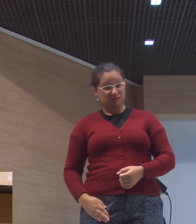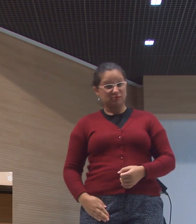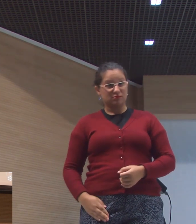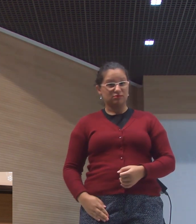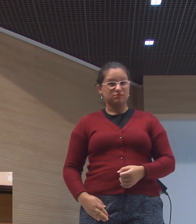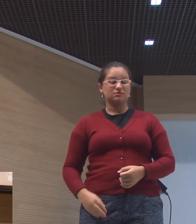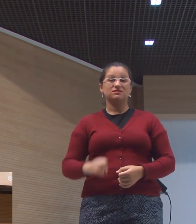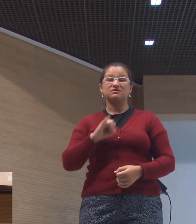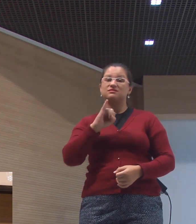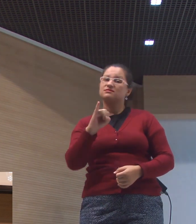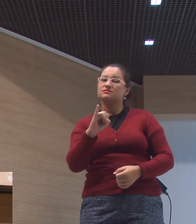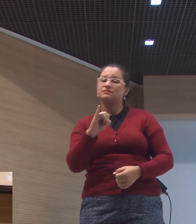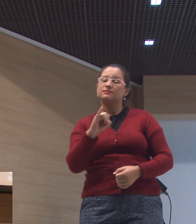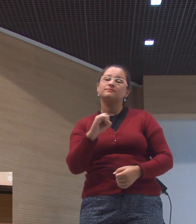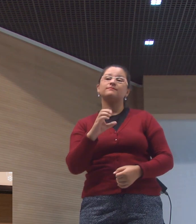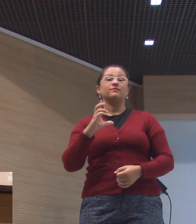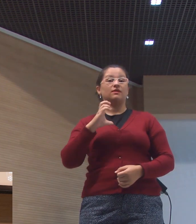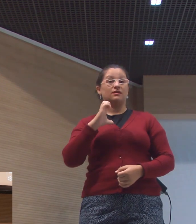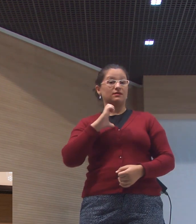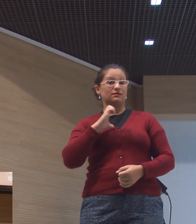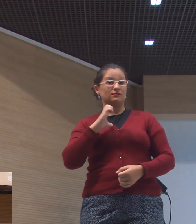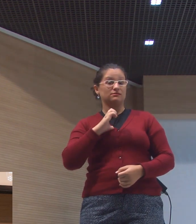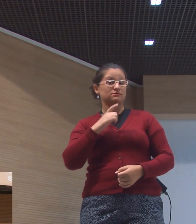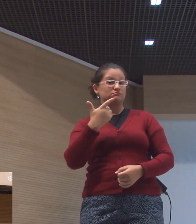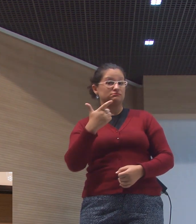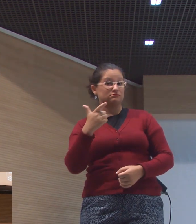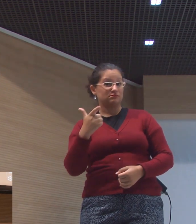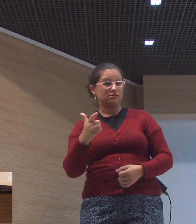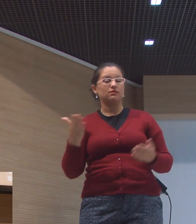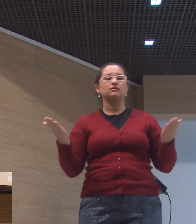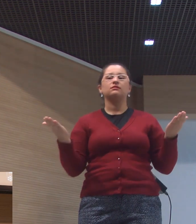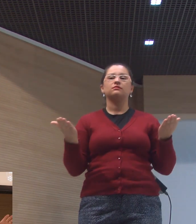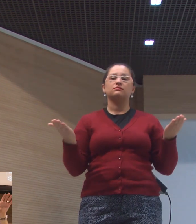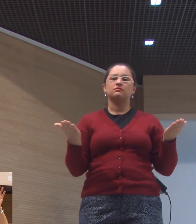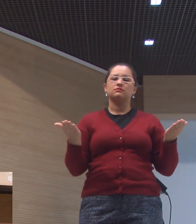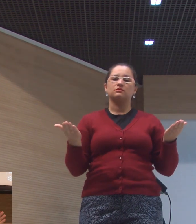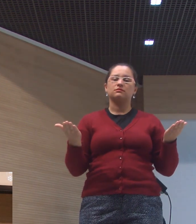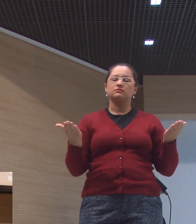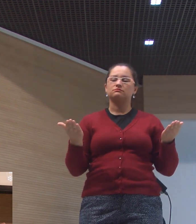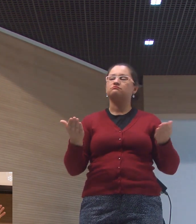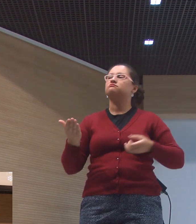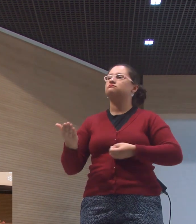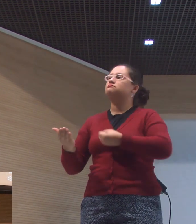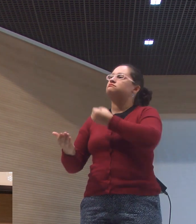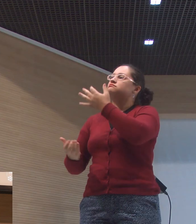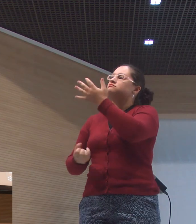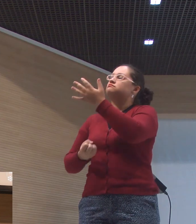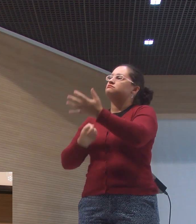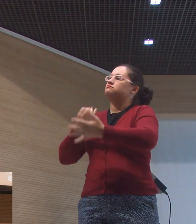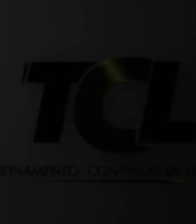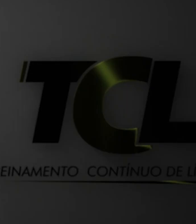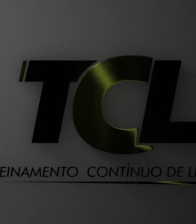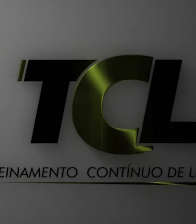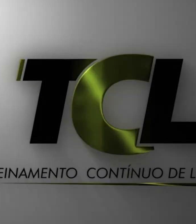se faltou a ética, vamos confessar a Deus os nossos pecados e vamos mudar de postura.